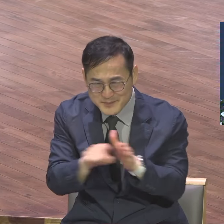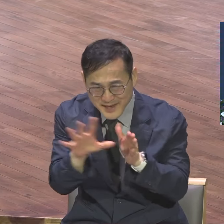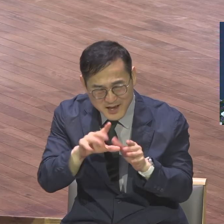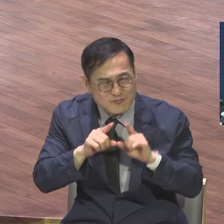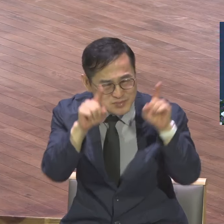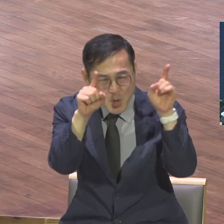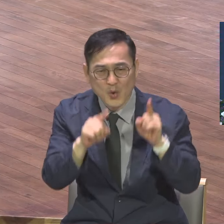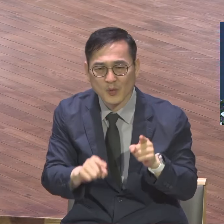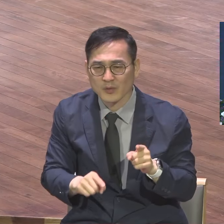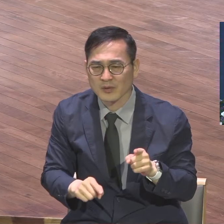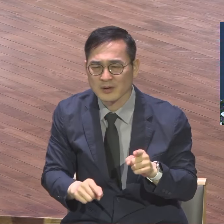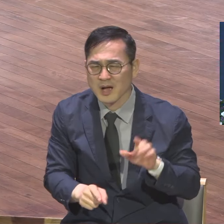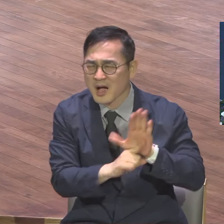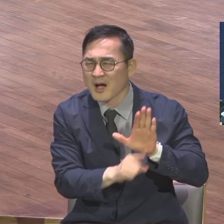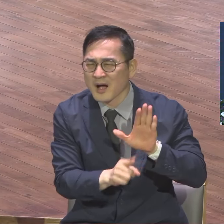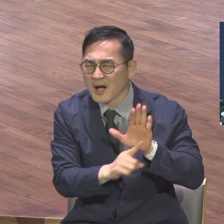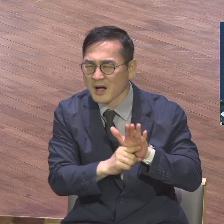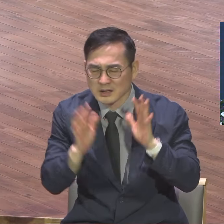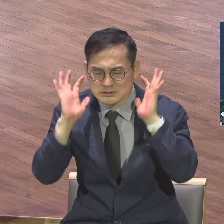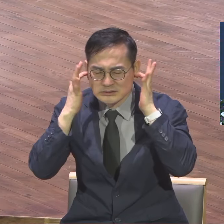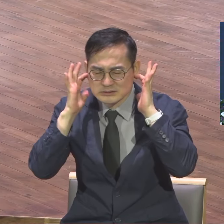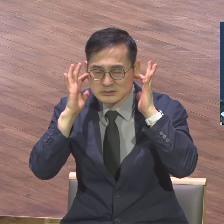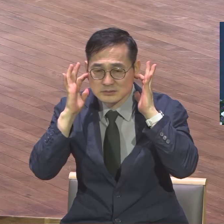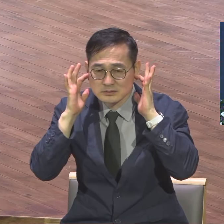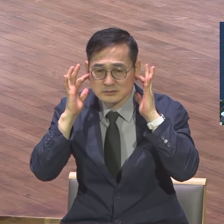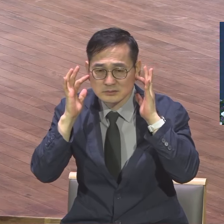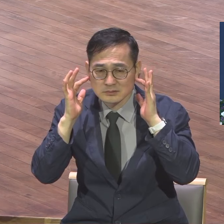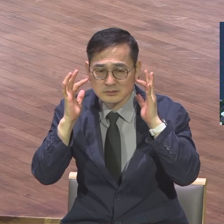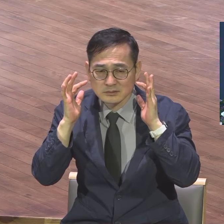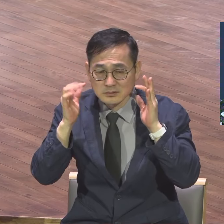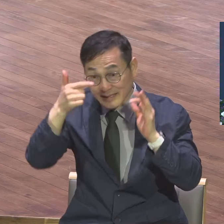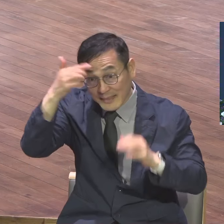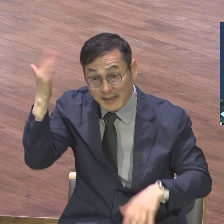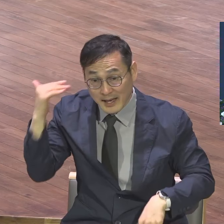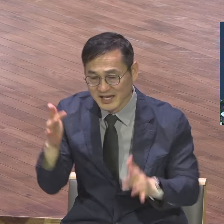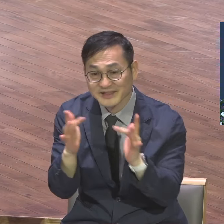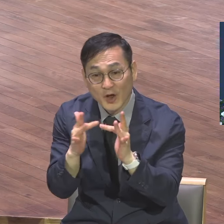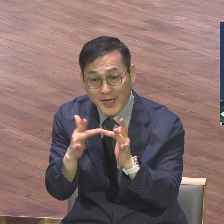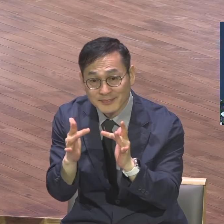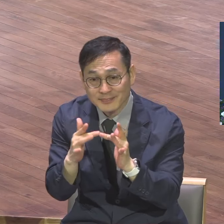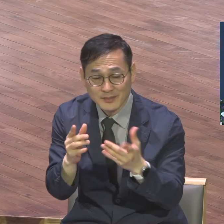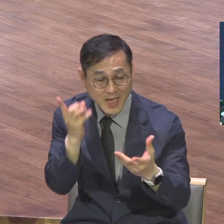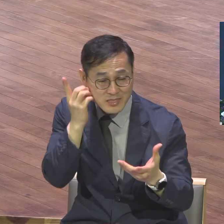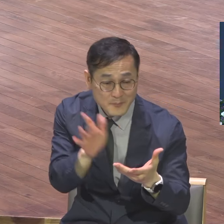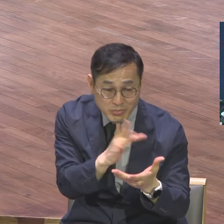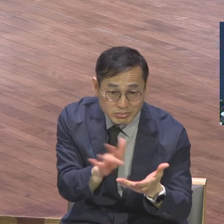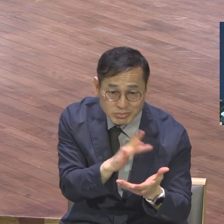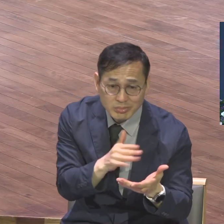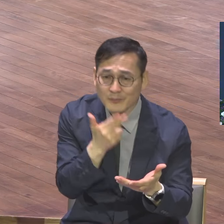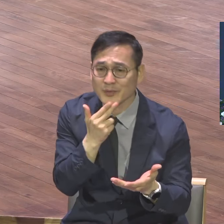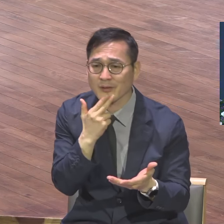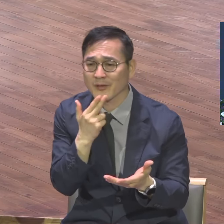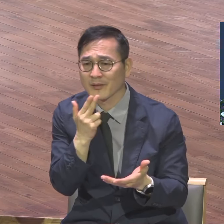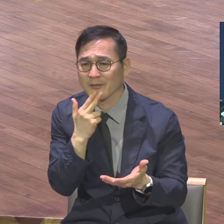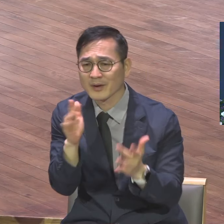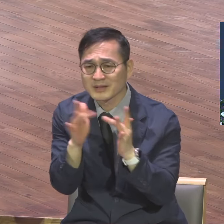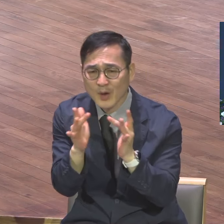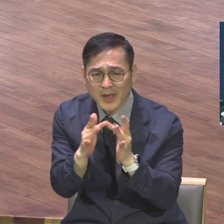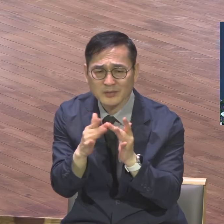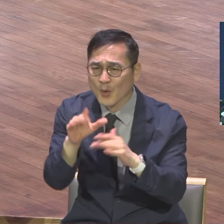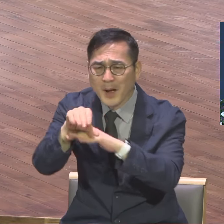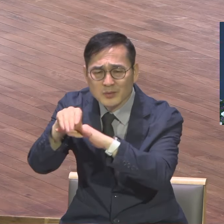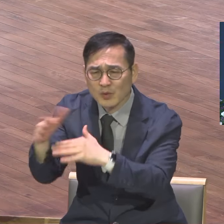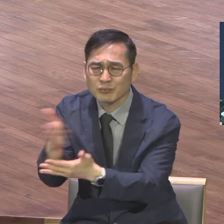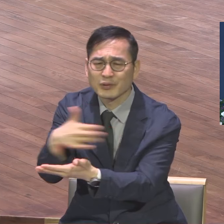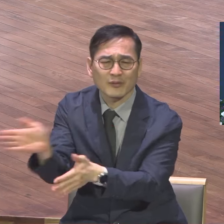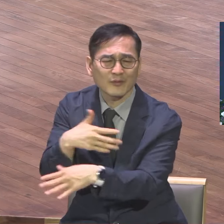지금처럼 인터넷이나 무슨 동영상이나 과거에는 핸드폰을 볼 수 있는 이런 복음을 들을 수